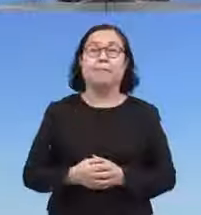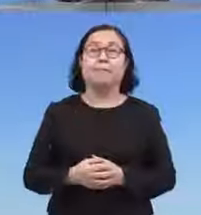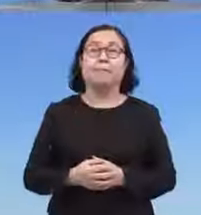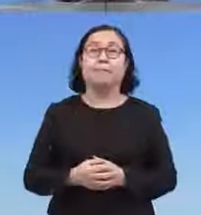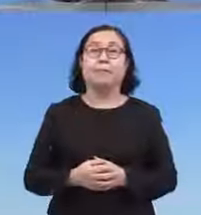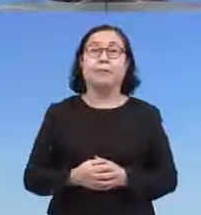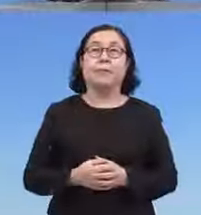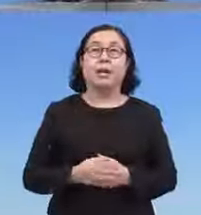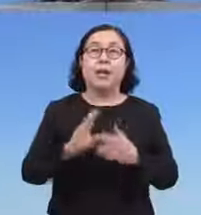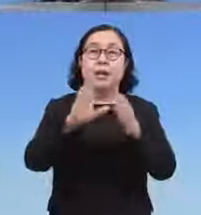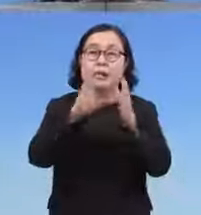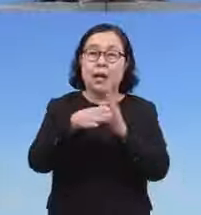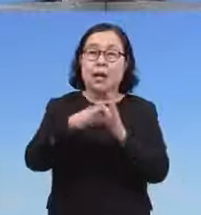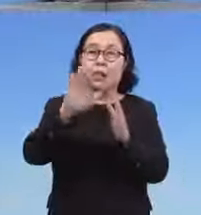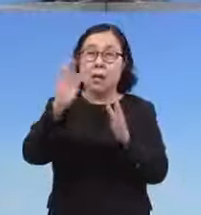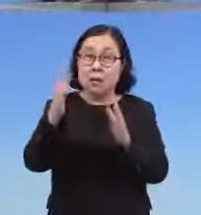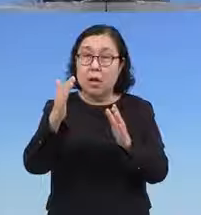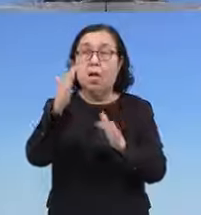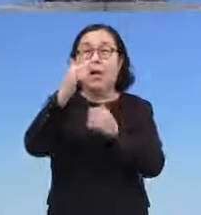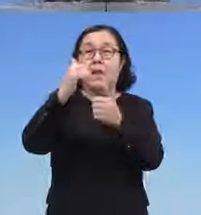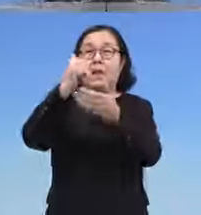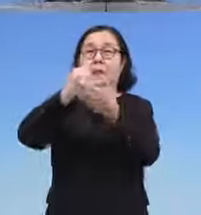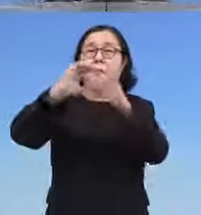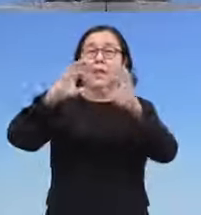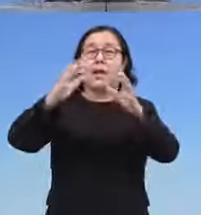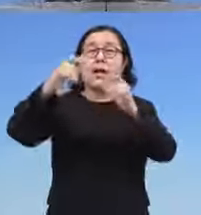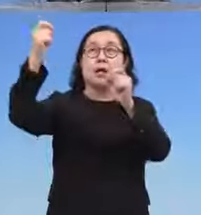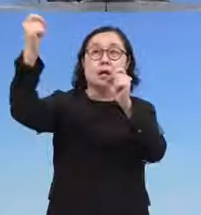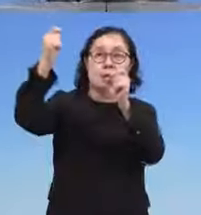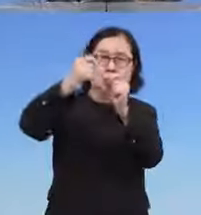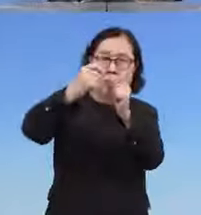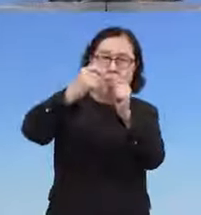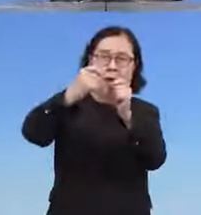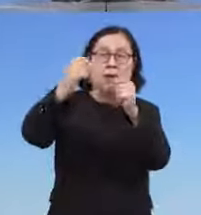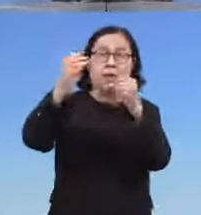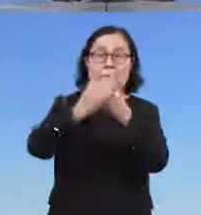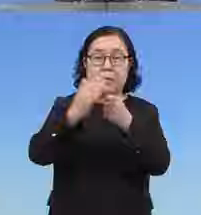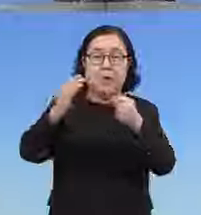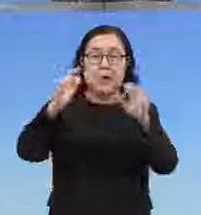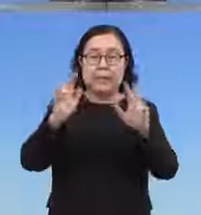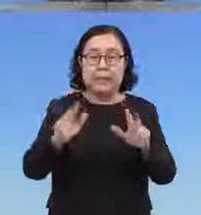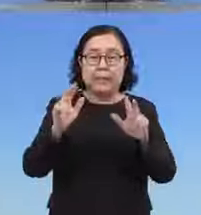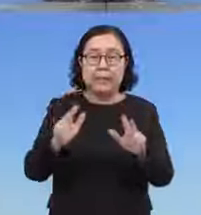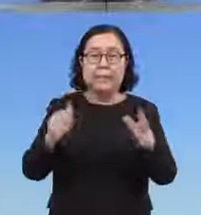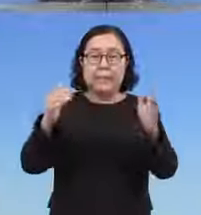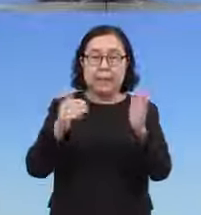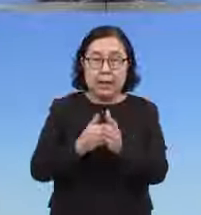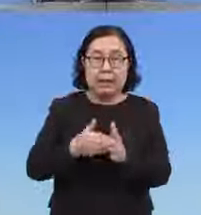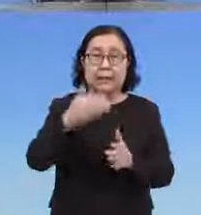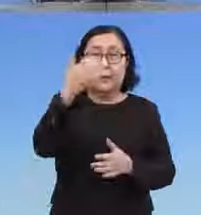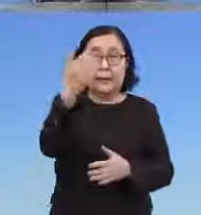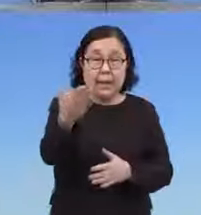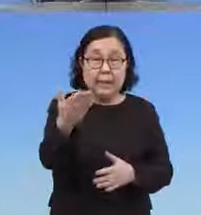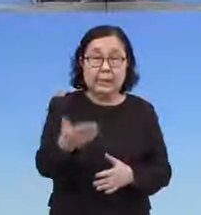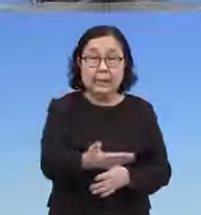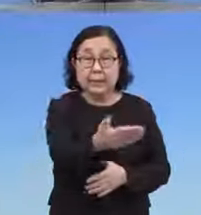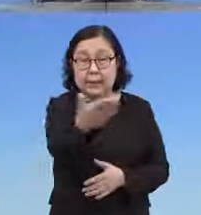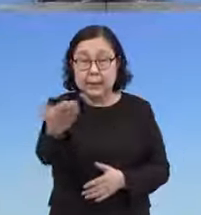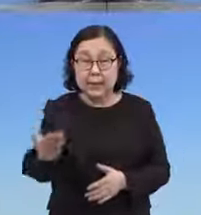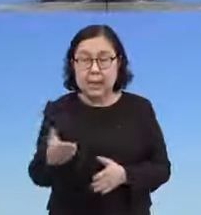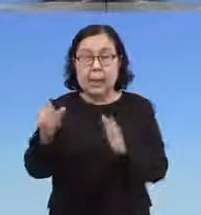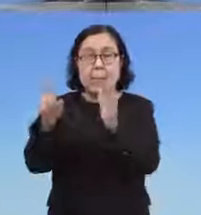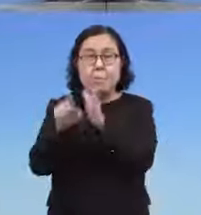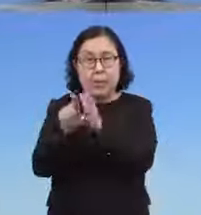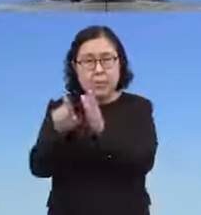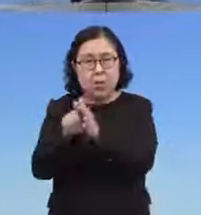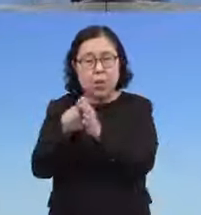강조하는지 짐작할 수 있는 거 아닙니까? 이제 때가 찼고 하나님 나라가 가까웠으니 지금까지 당신들이